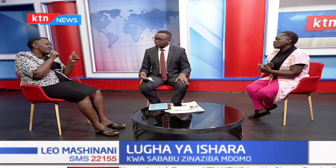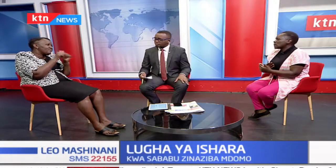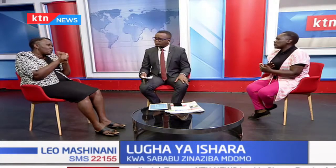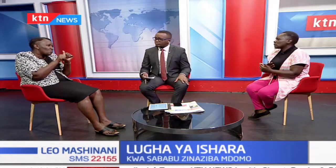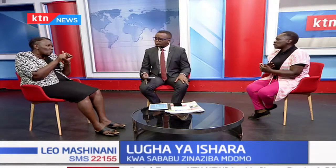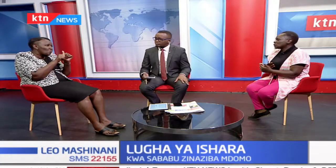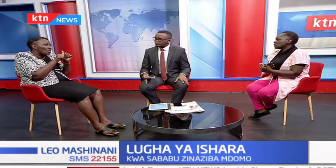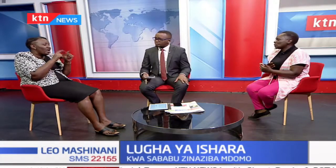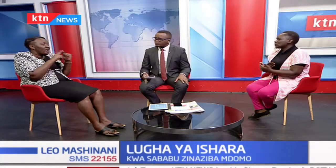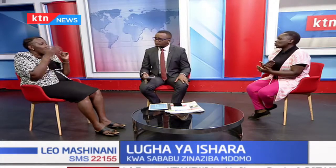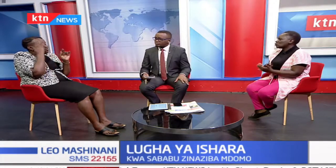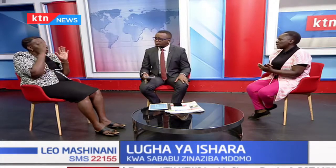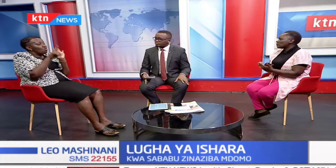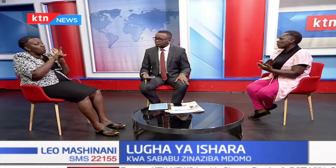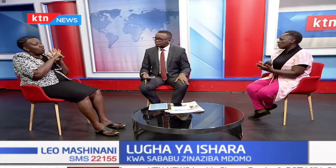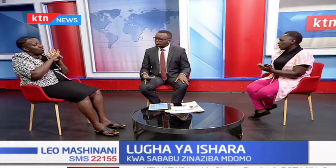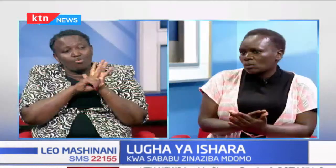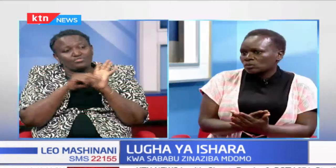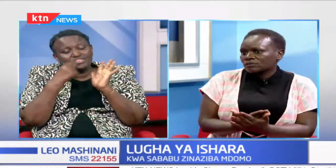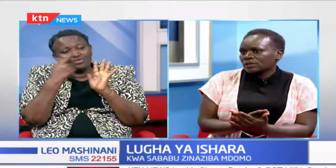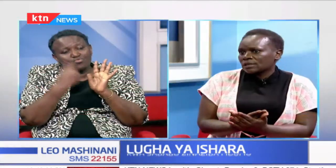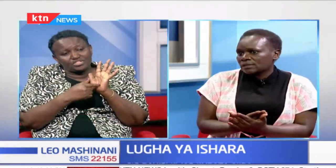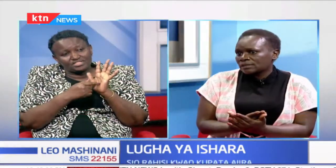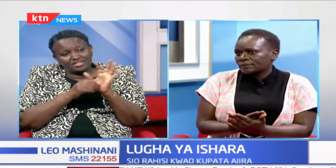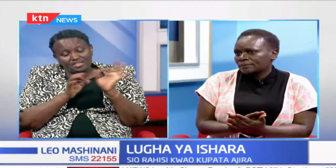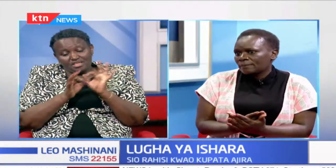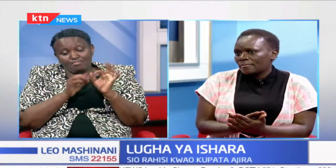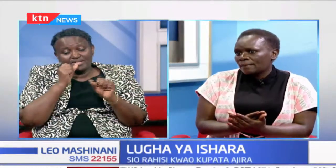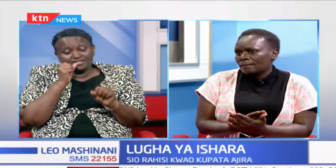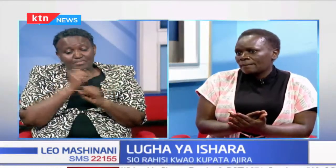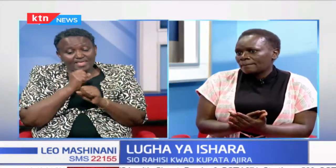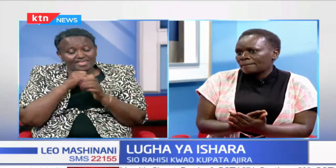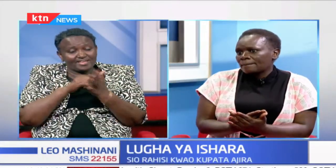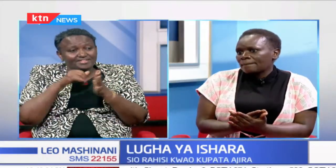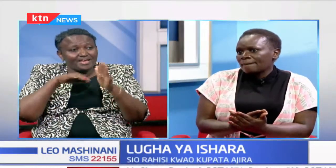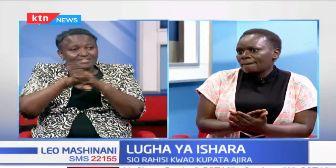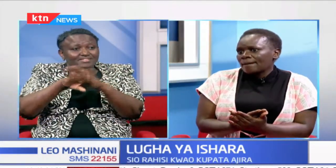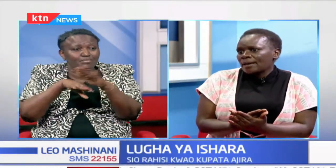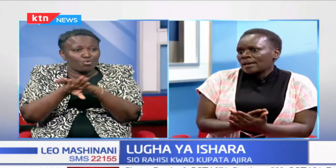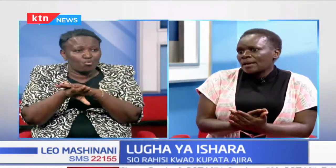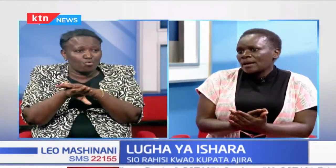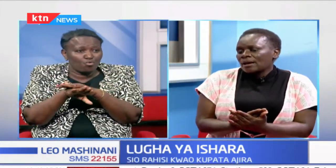Wakisema watume application, watatuma ile maombi ya kutafuta kazi.